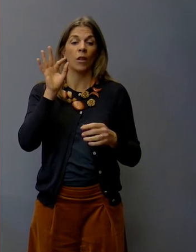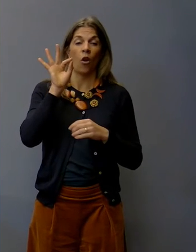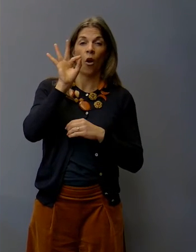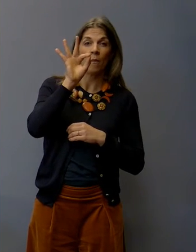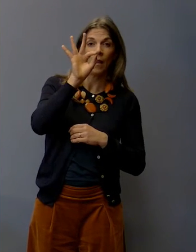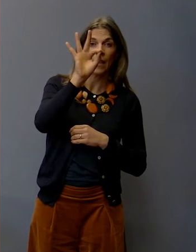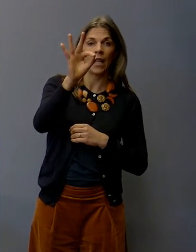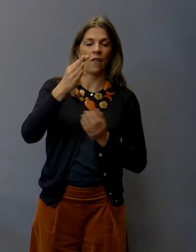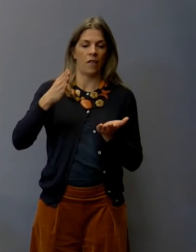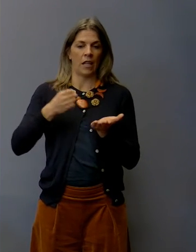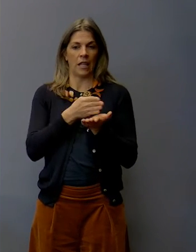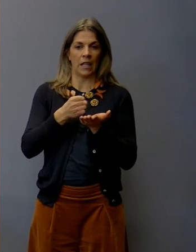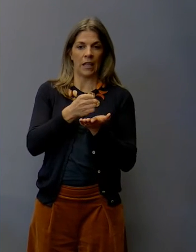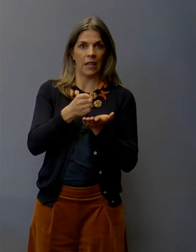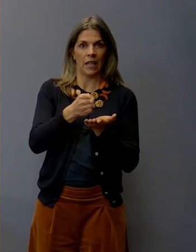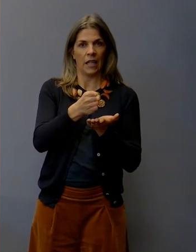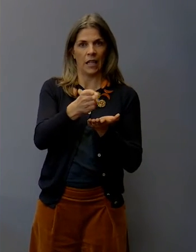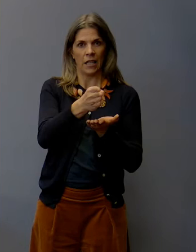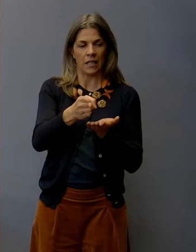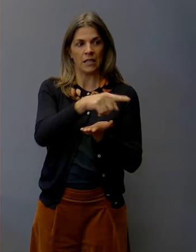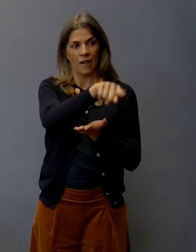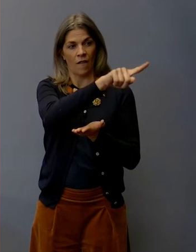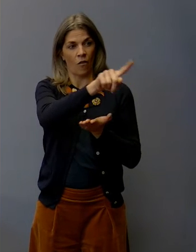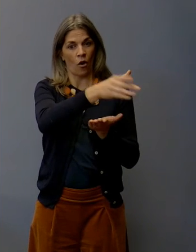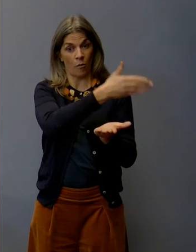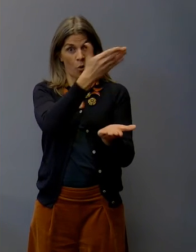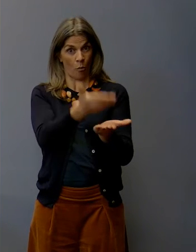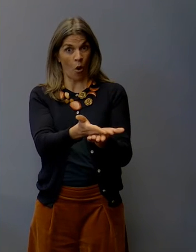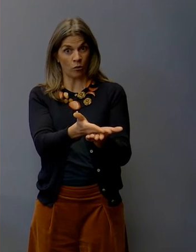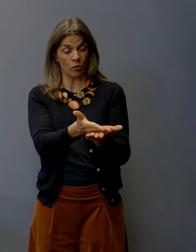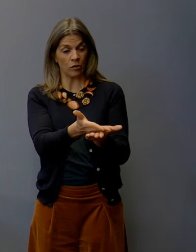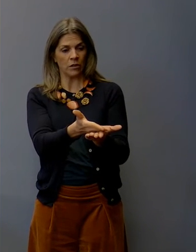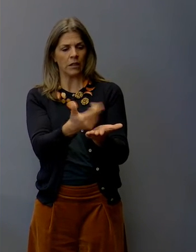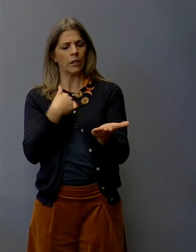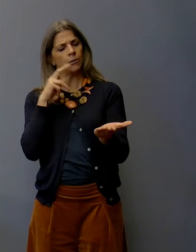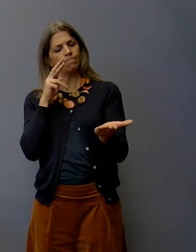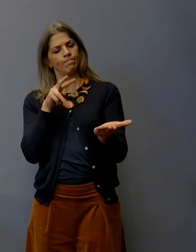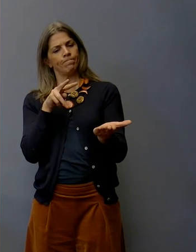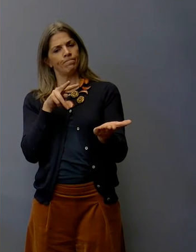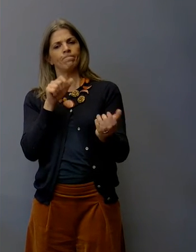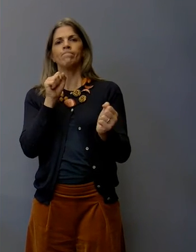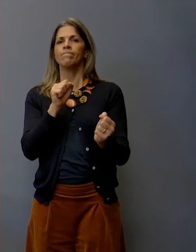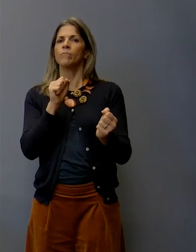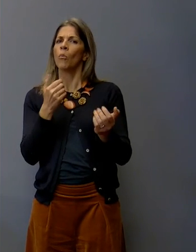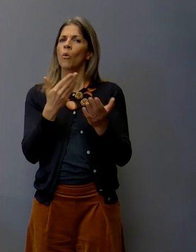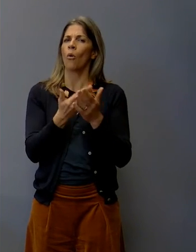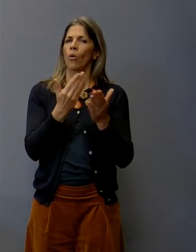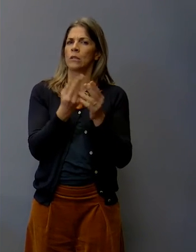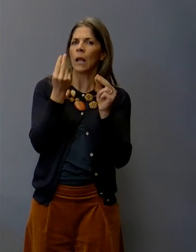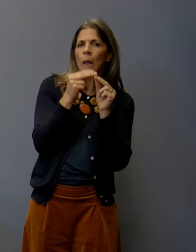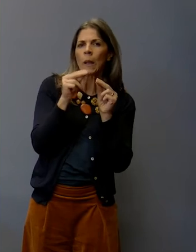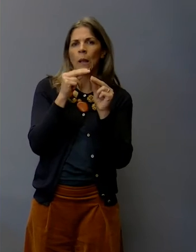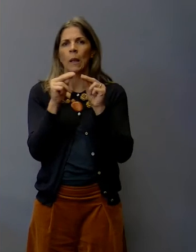unico di programmazione che voi proponevate delle possibili revisioni rispetto ad alcune direzioni